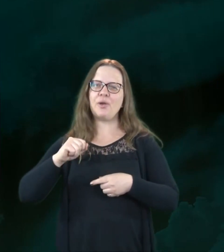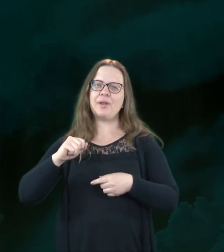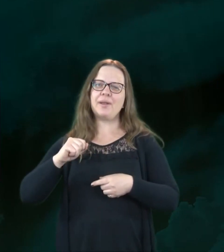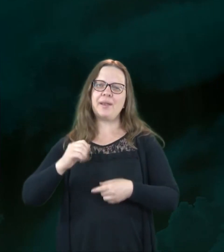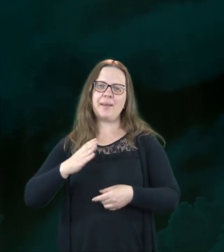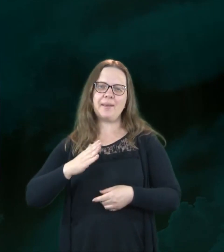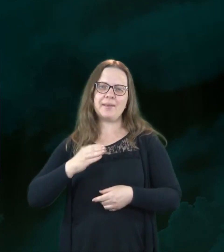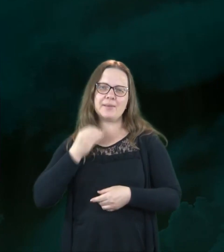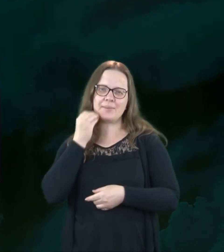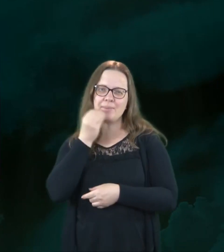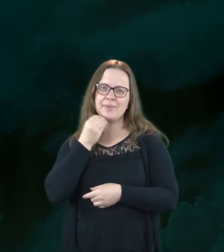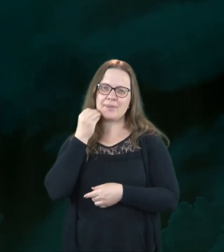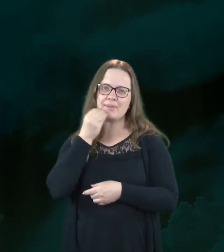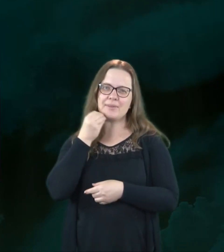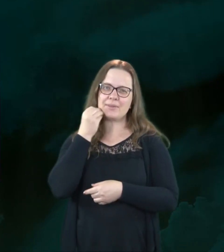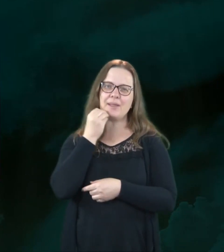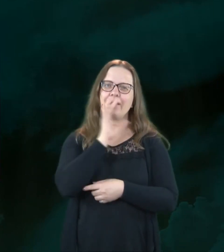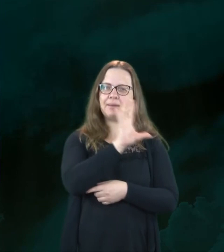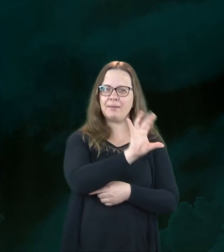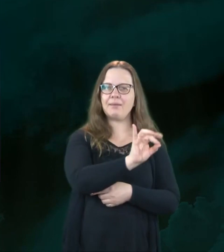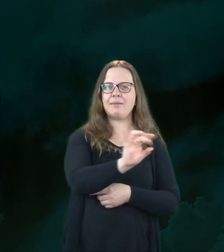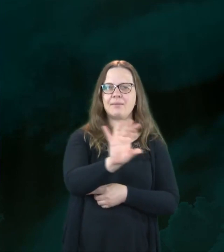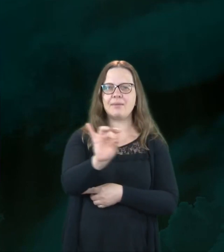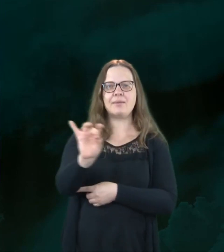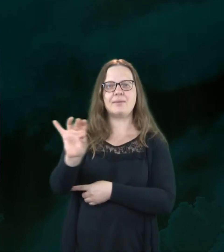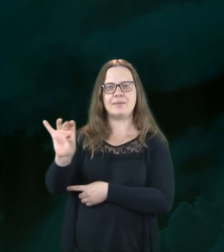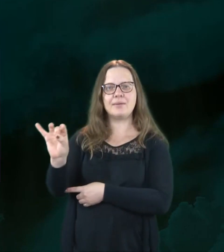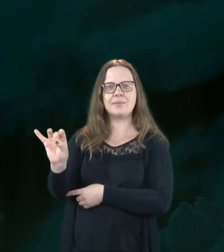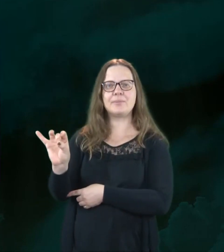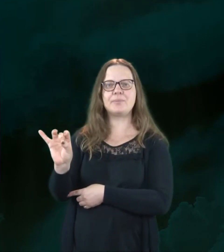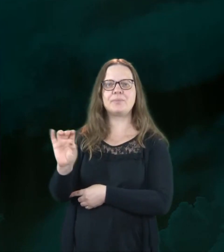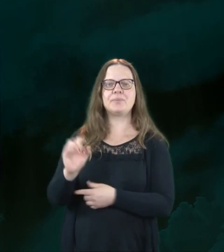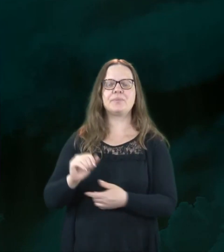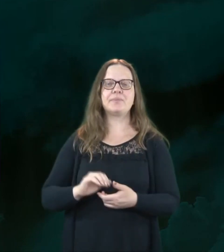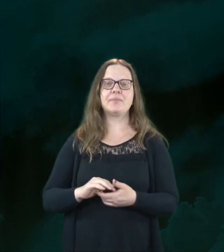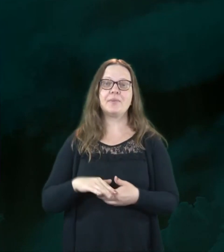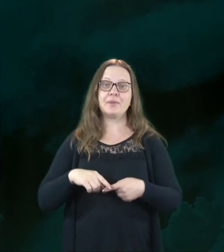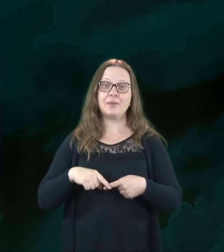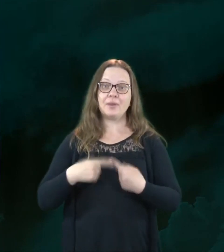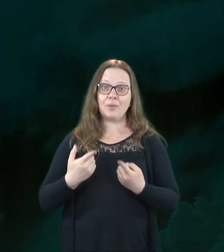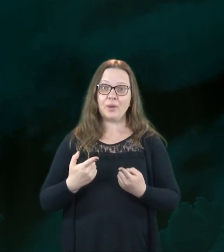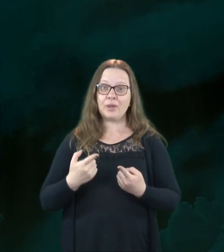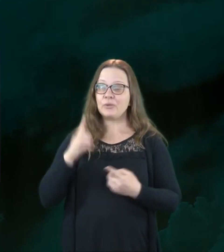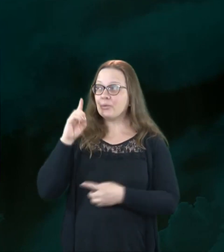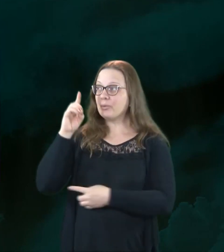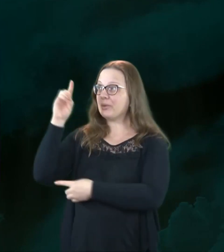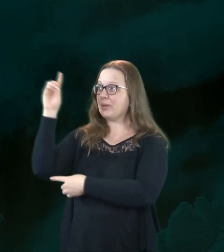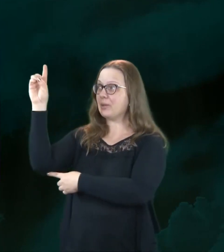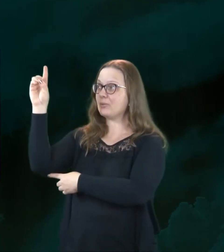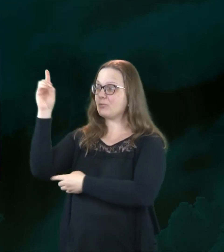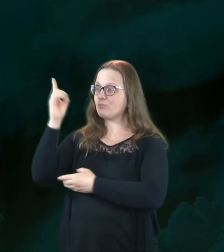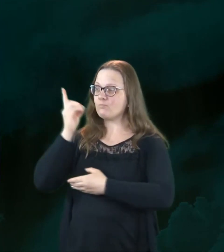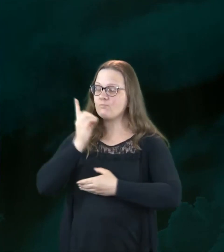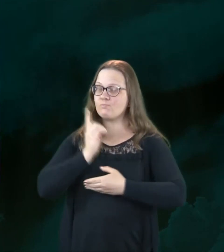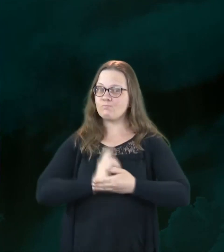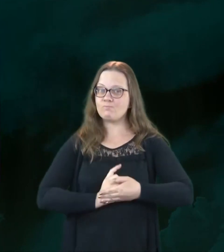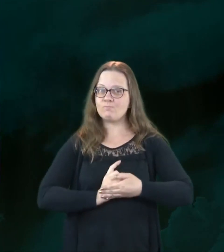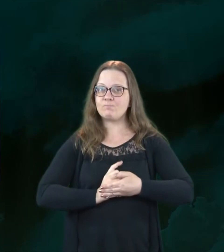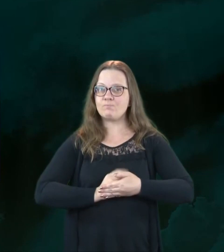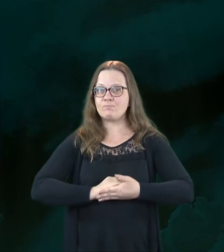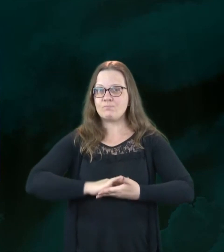de vencedores, e quando nós estivermos cheios da plena filiação de Deus, Deus